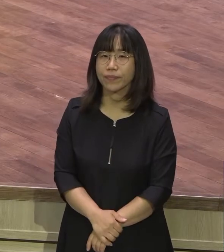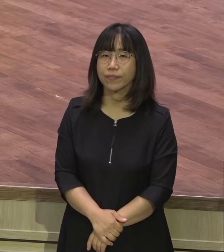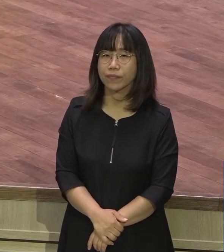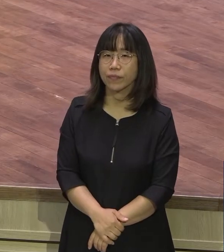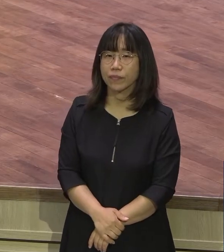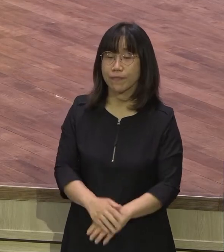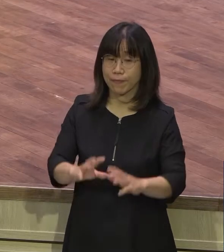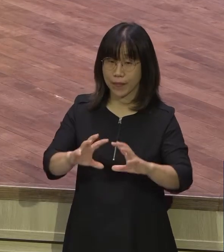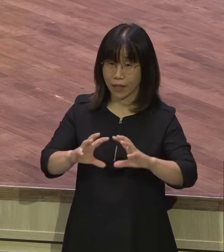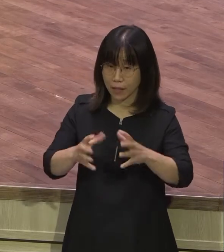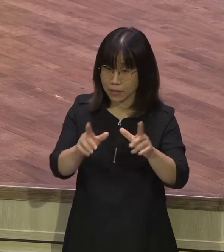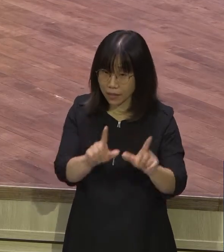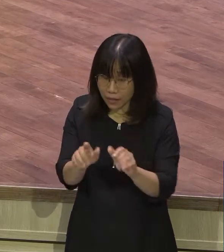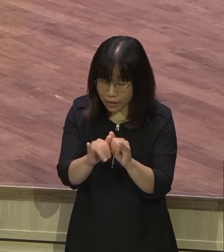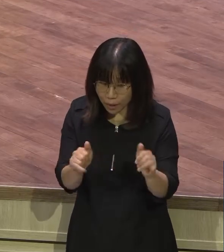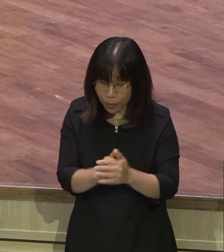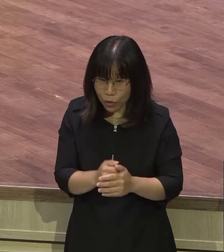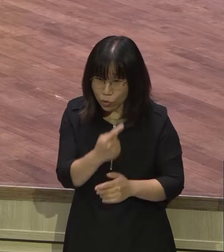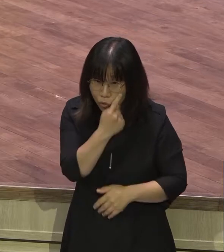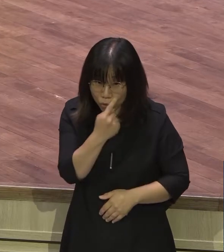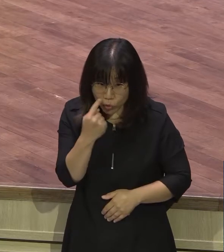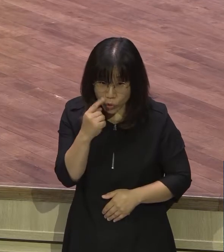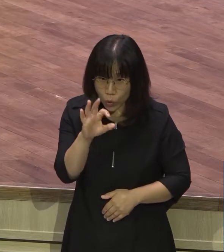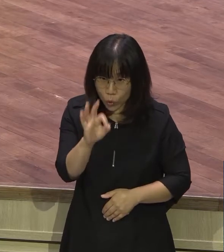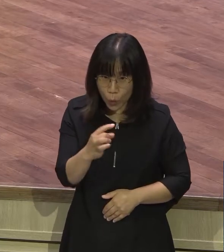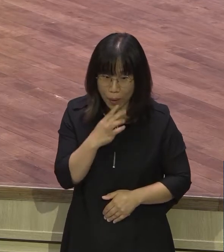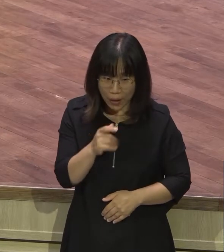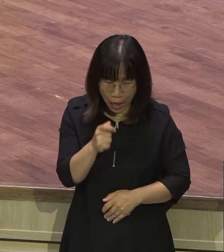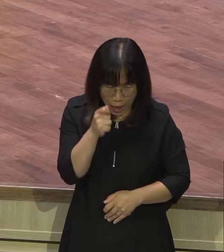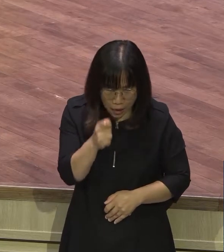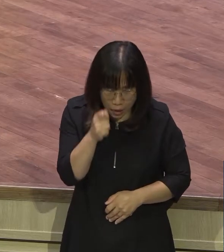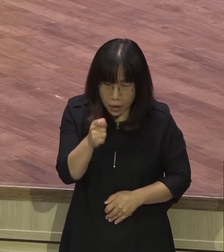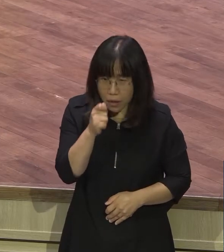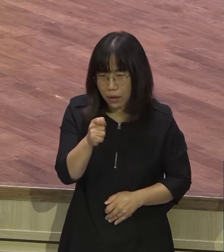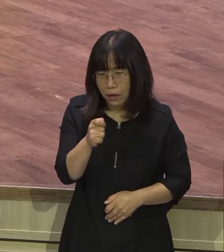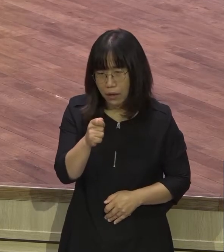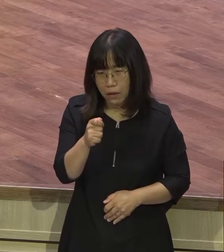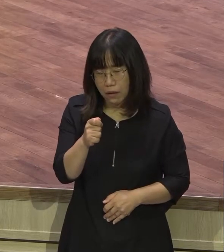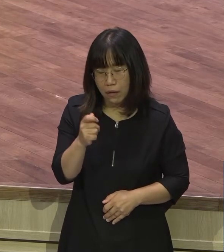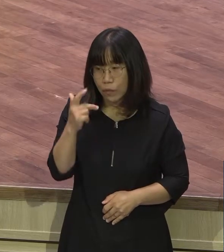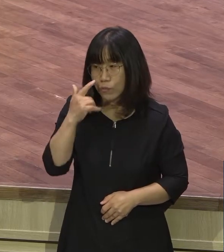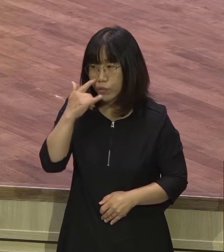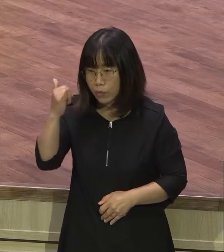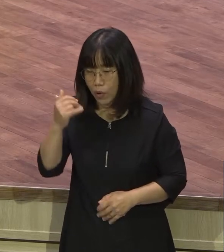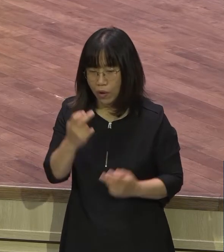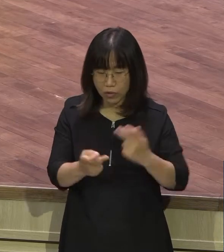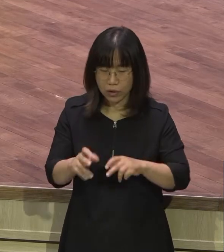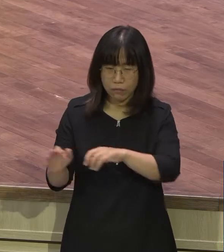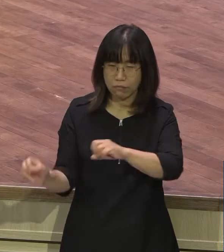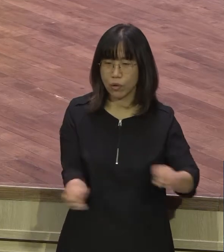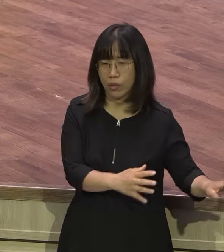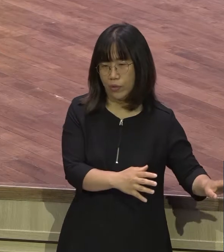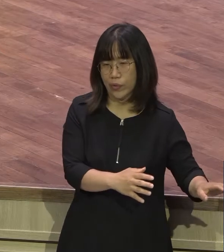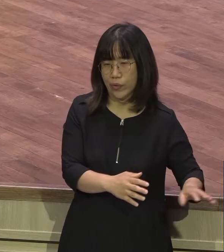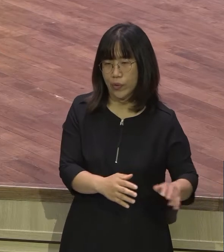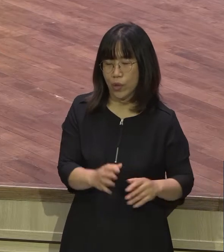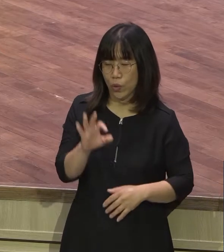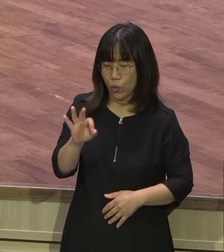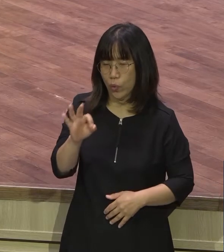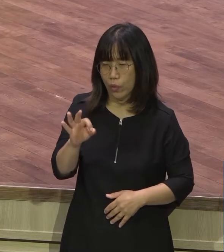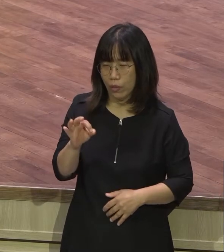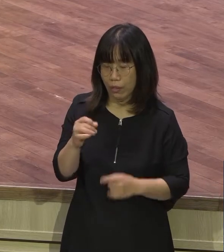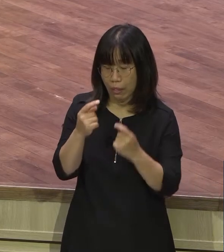세상 삶에 눈이 보이는 게 없어 돈 밖에 없어 부모도 행겨도 없어 돈이야 돈 그거 얼마나 가지고 있겠다고 그렇게